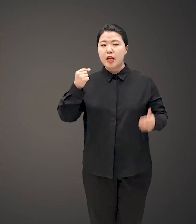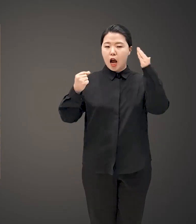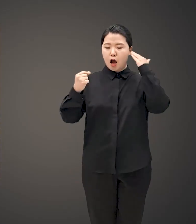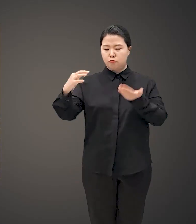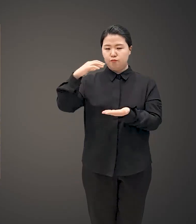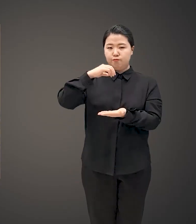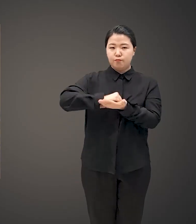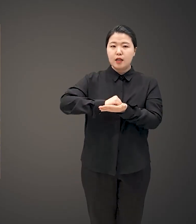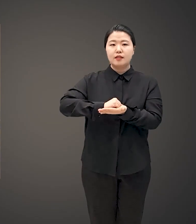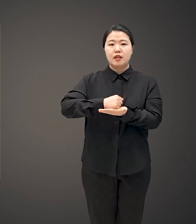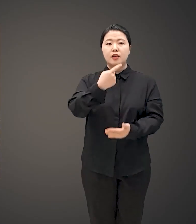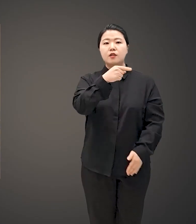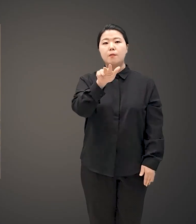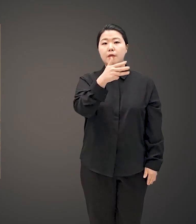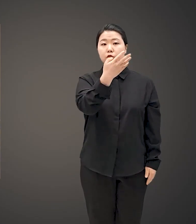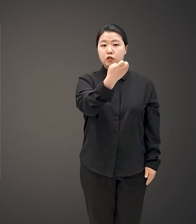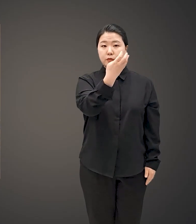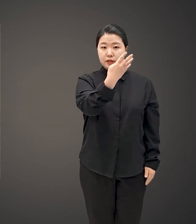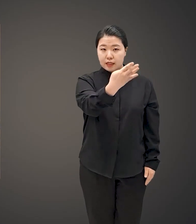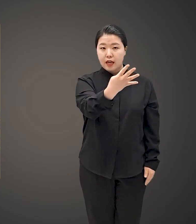일제의 나라의 주권을 빼앗긴